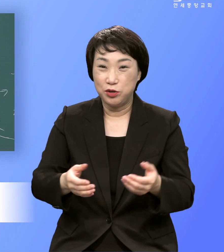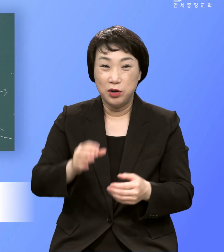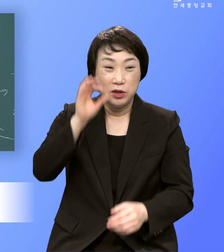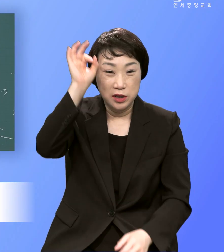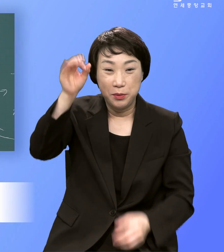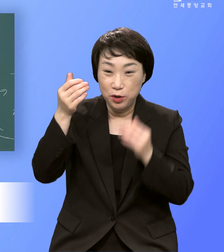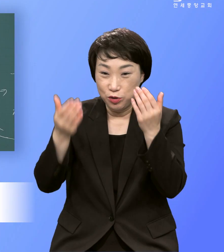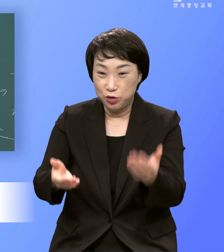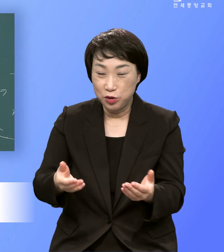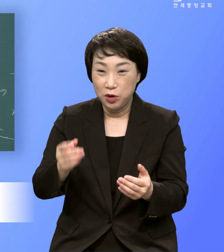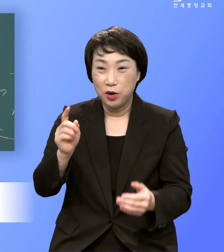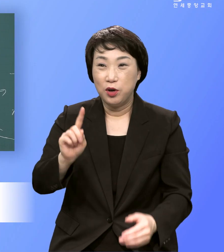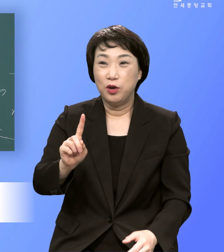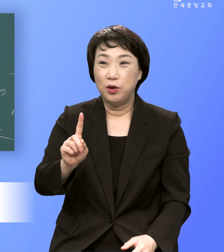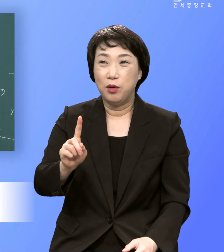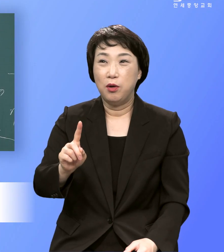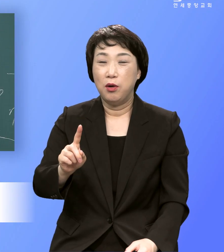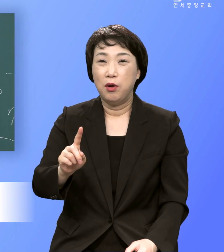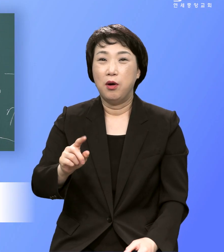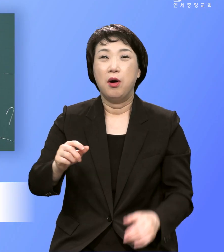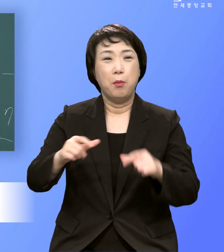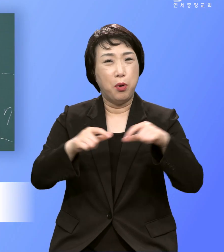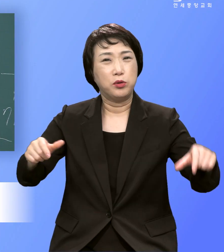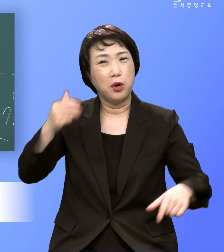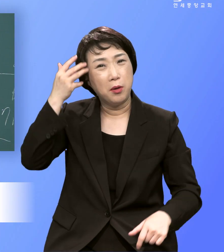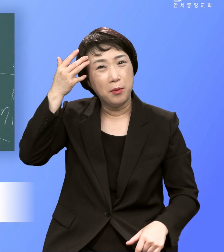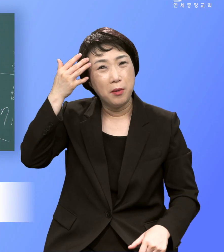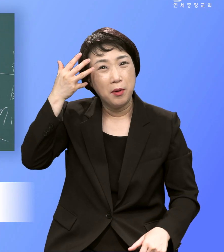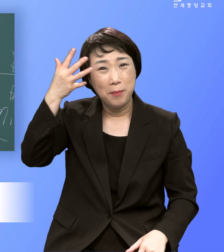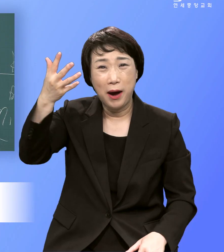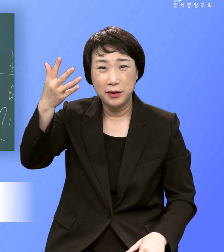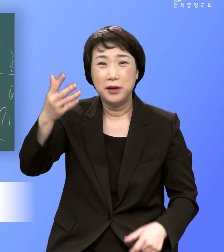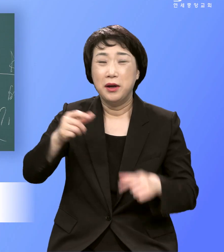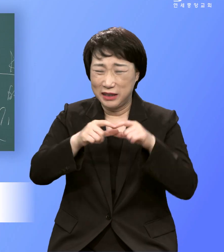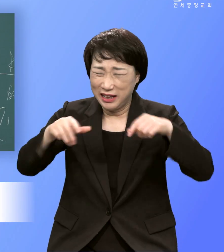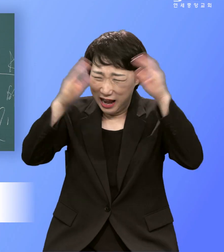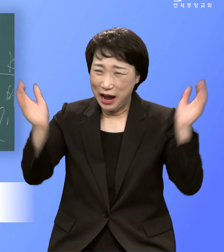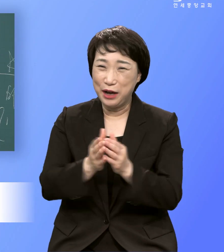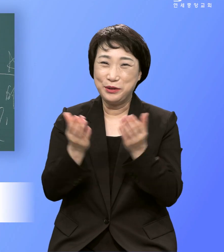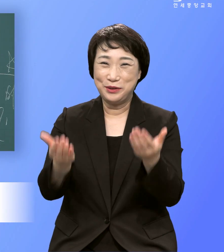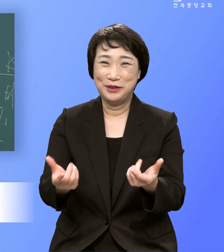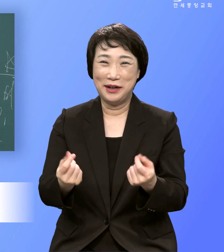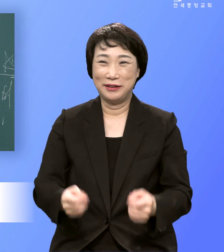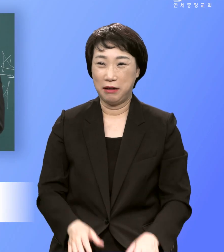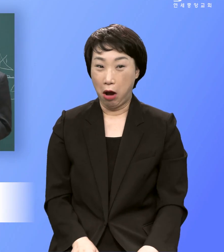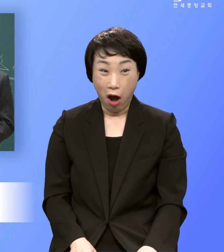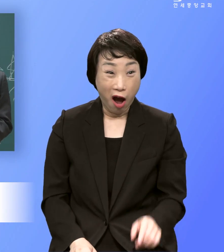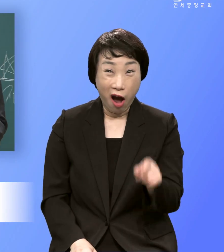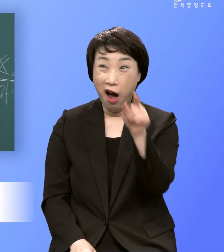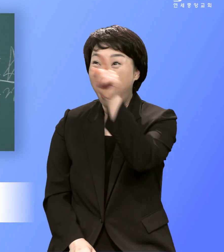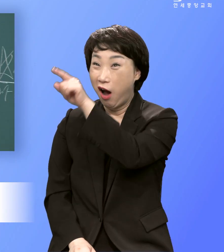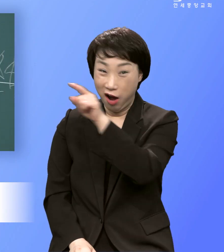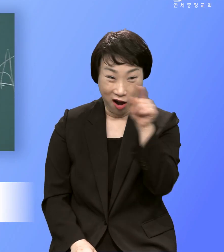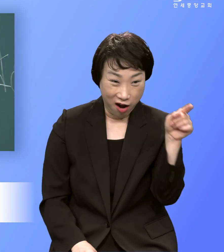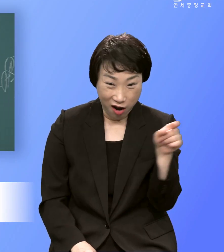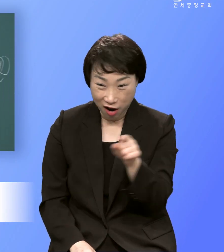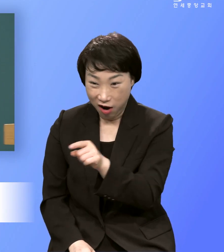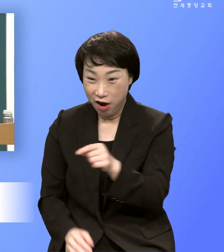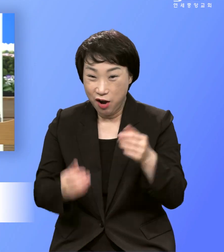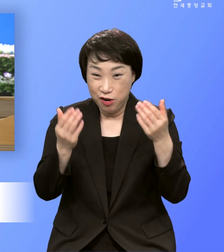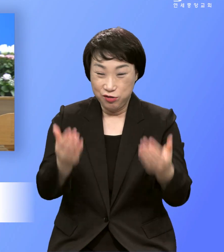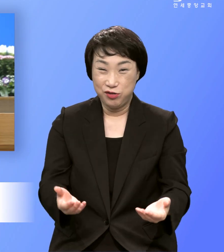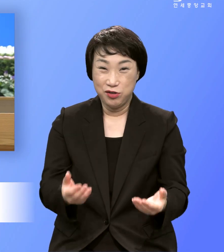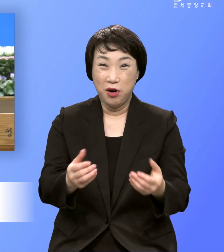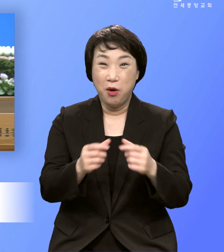있는 사람이 있고, 보통 8일은 정상적으로 갖고 가는 것이고, 이렇게 연휴를 많이 가질